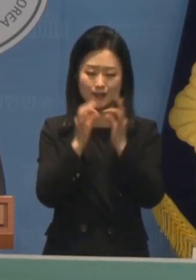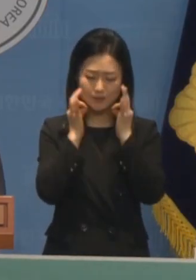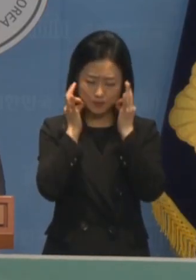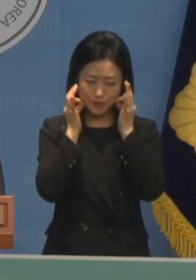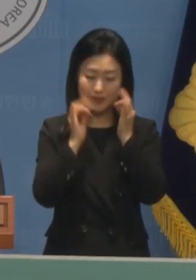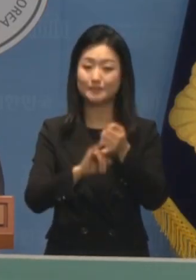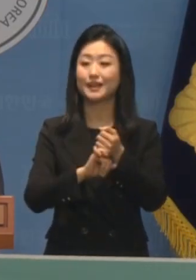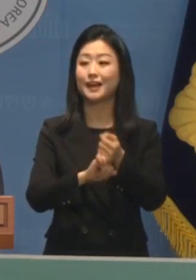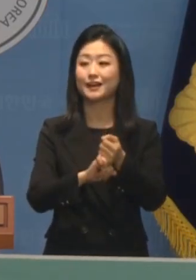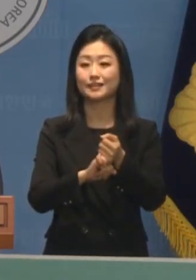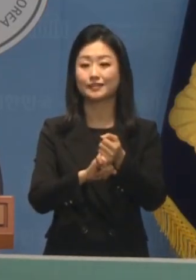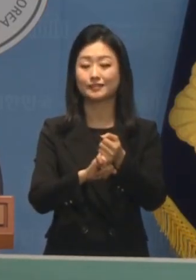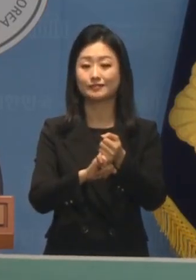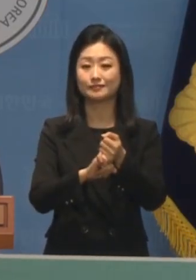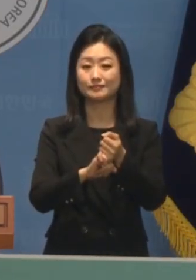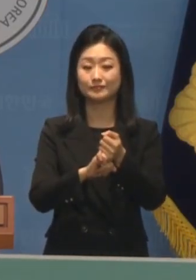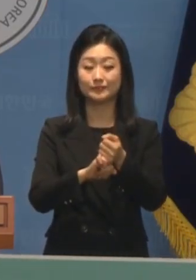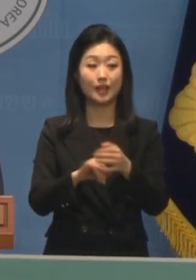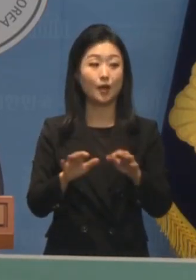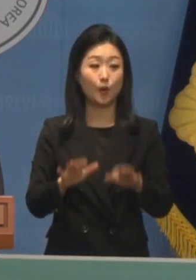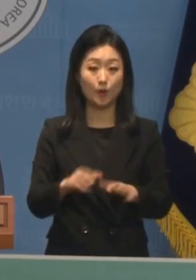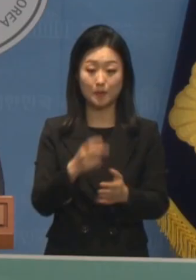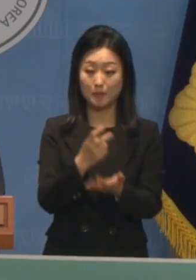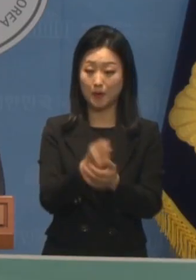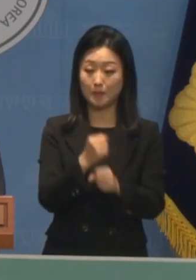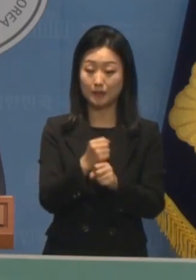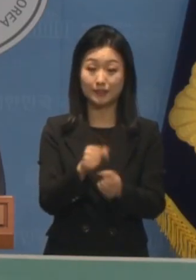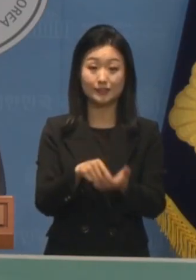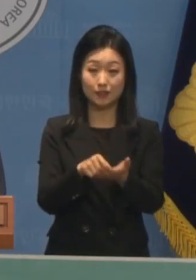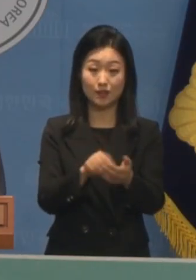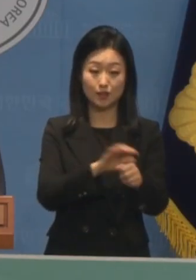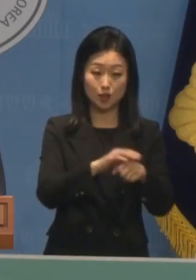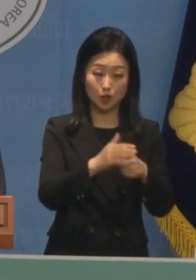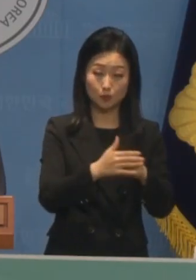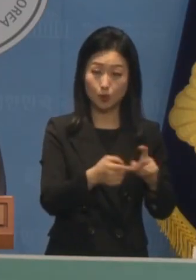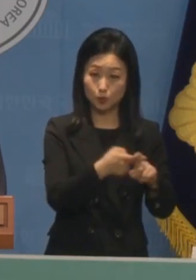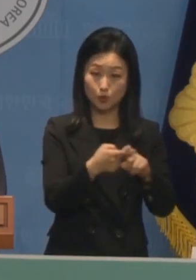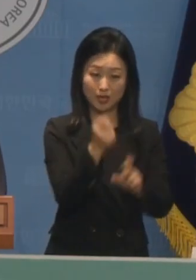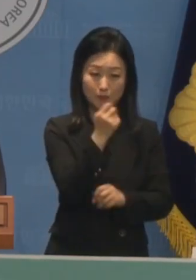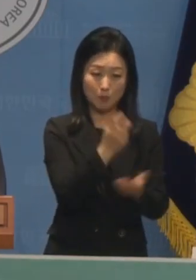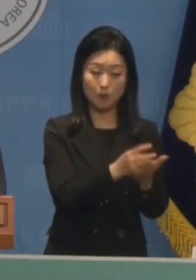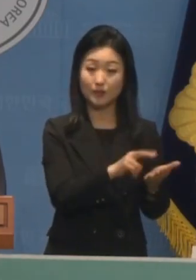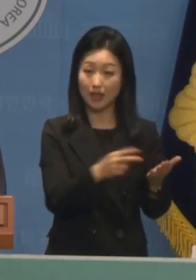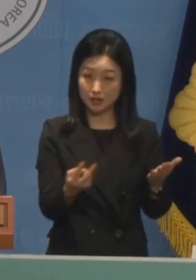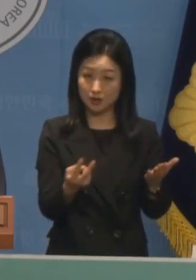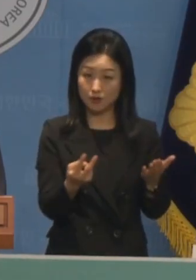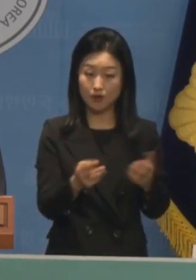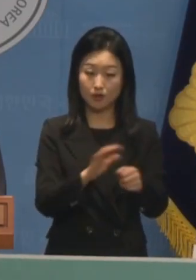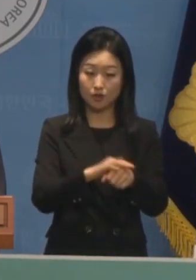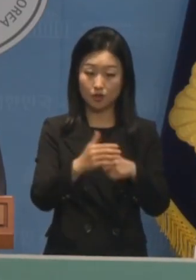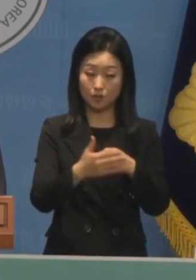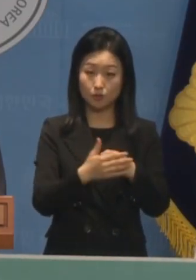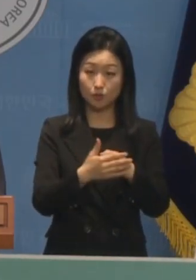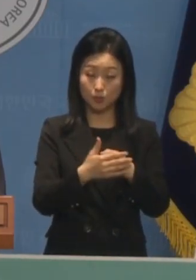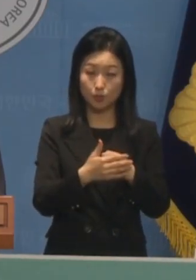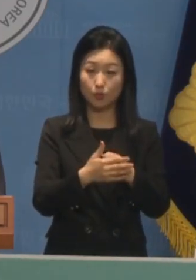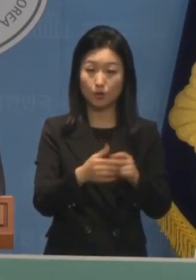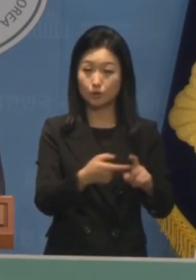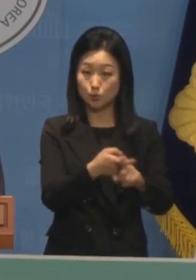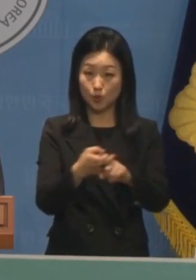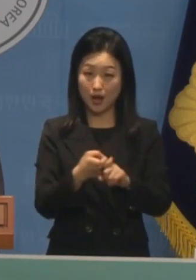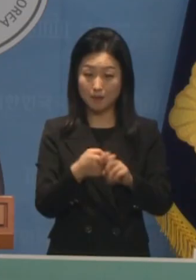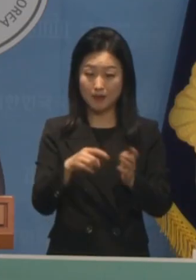최선을 다하겠습니다. 오늘 발의를 시작으로 협동조합 기본법 개정안, 협동조합에 차별적으로 작용하는